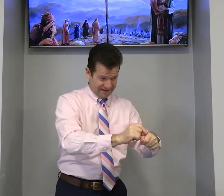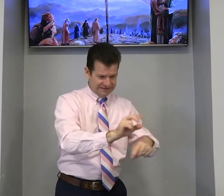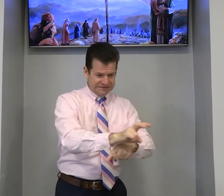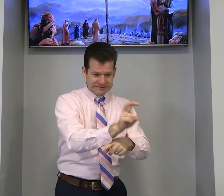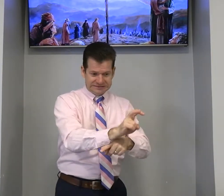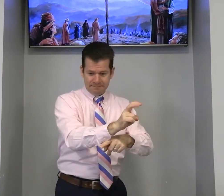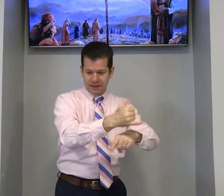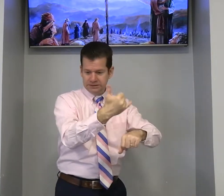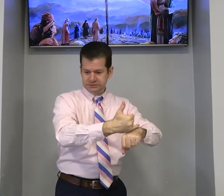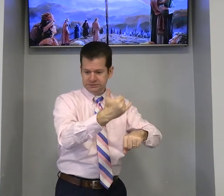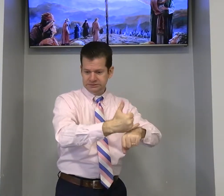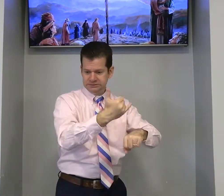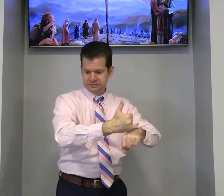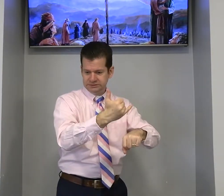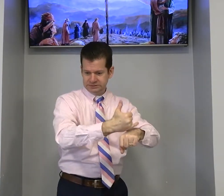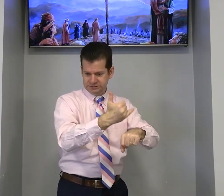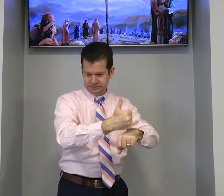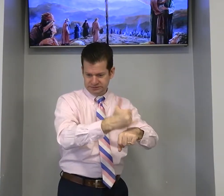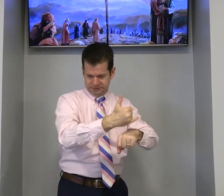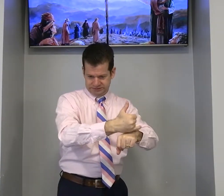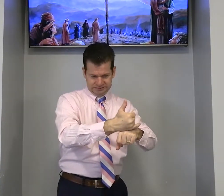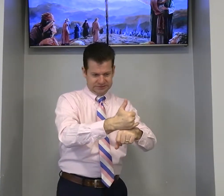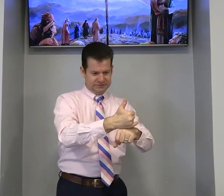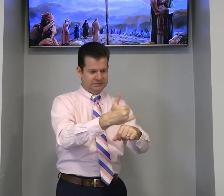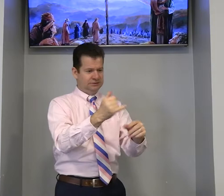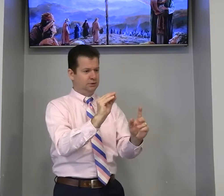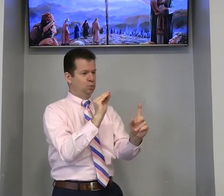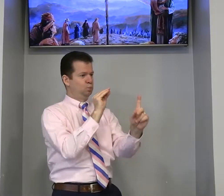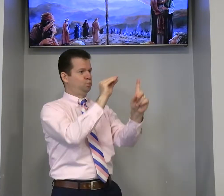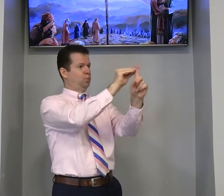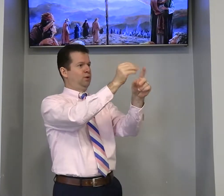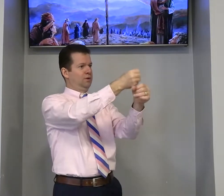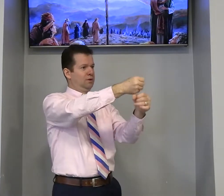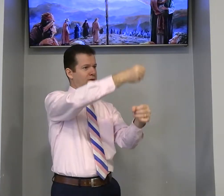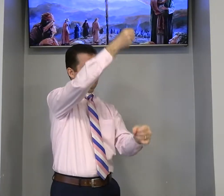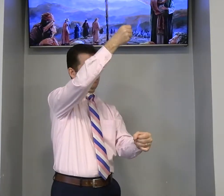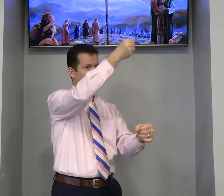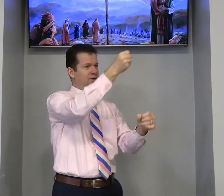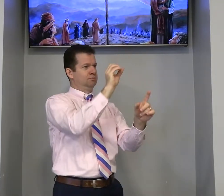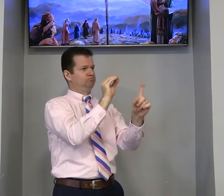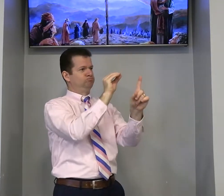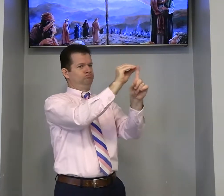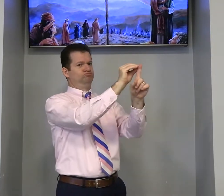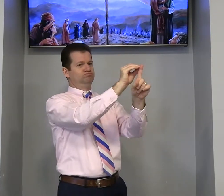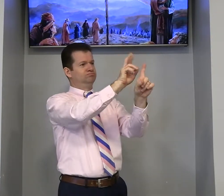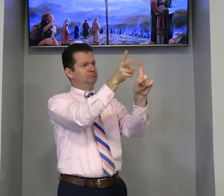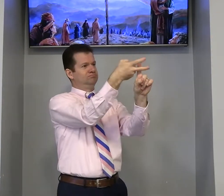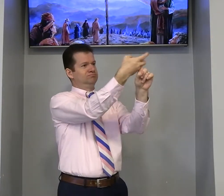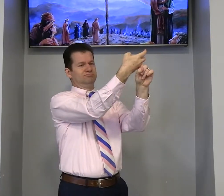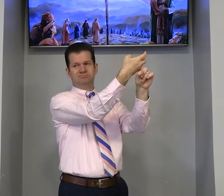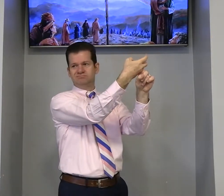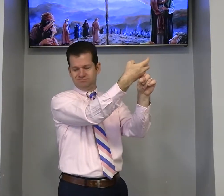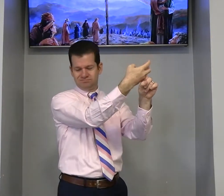faz um serpente de metal e põe um haste,